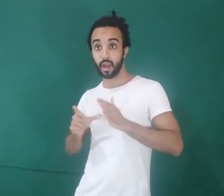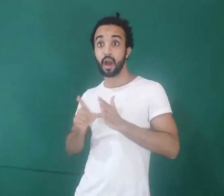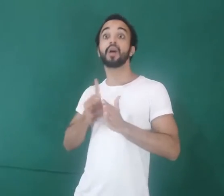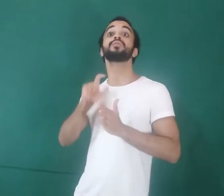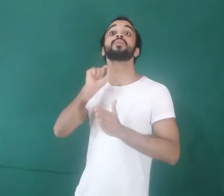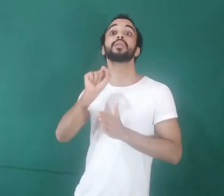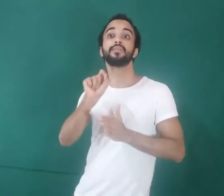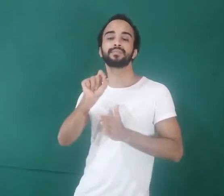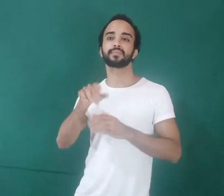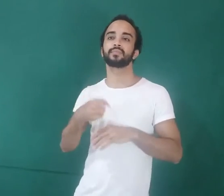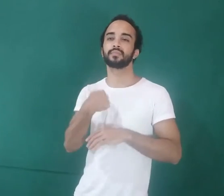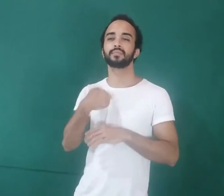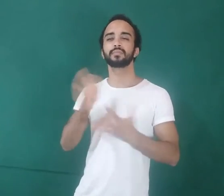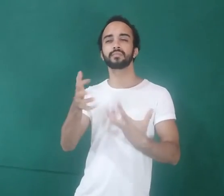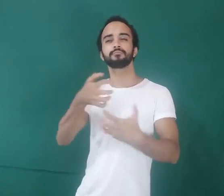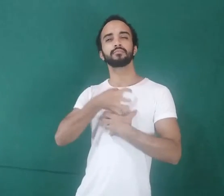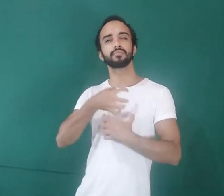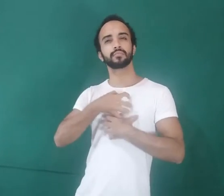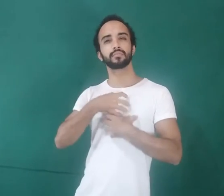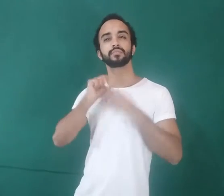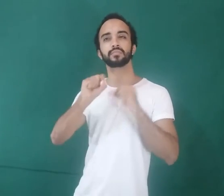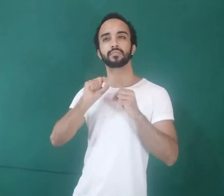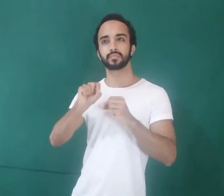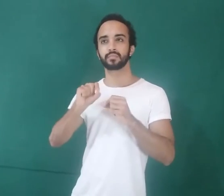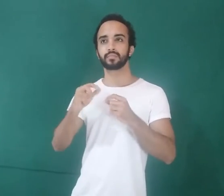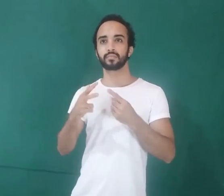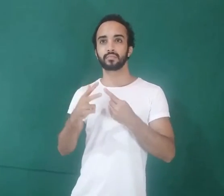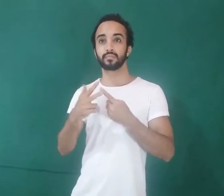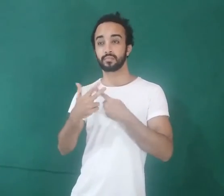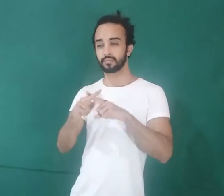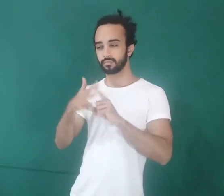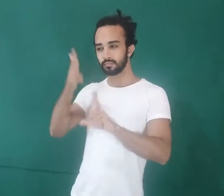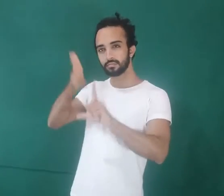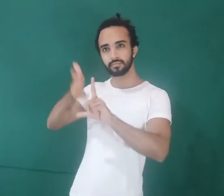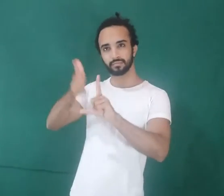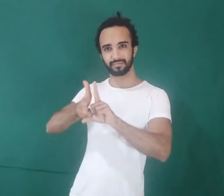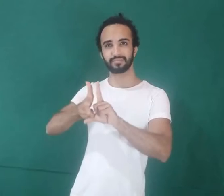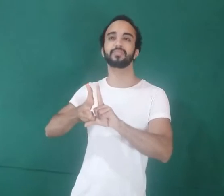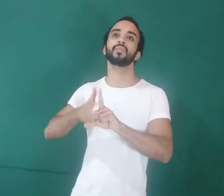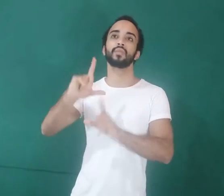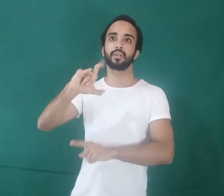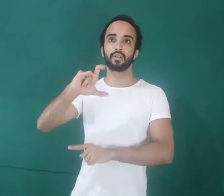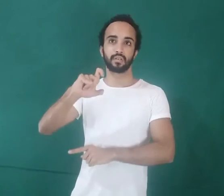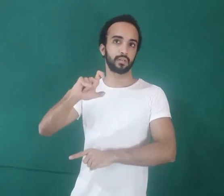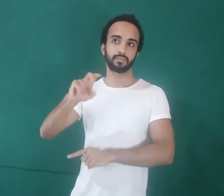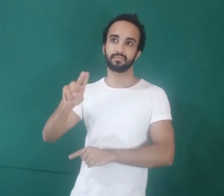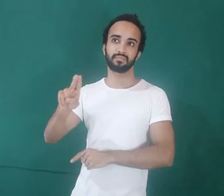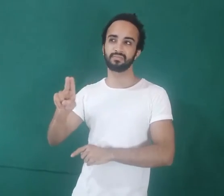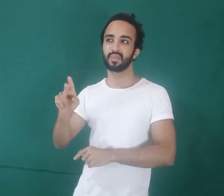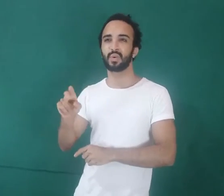a ferramenta live do Instagram era subutilizada. Porque toda vez que alguém entrava ao vivo, dizia fulaninho